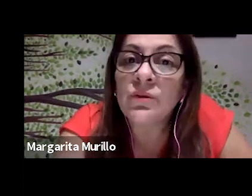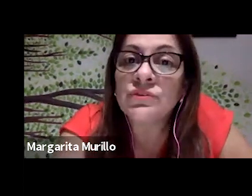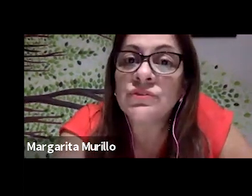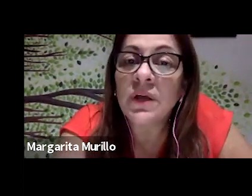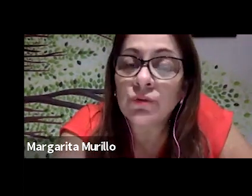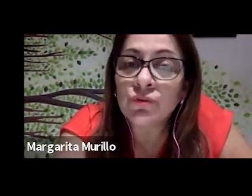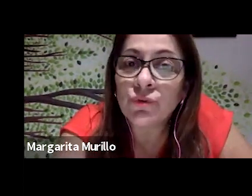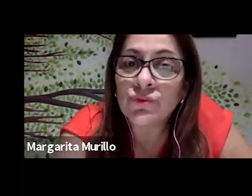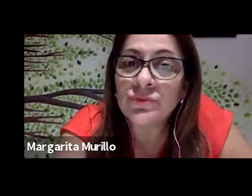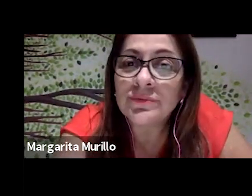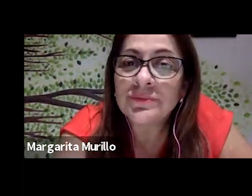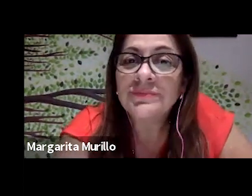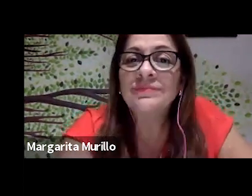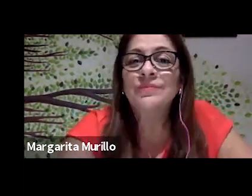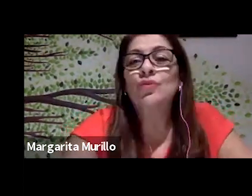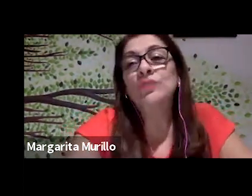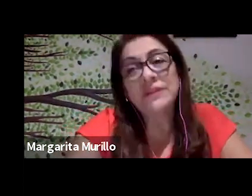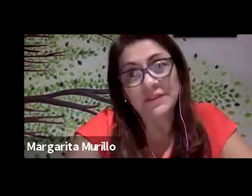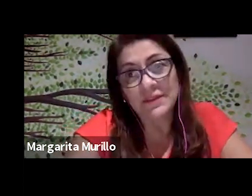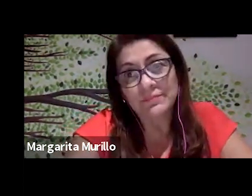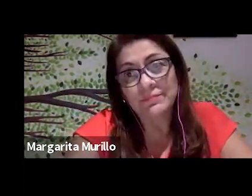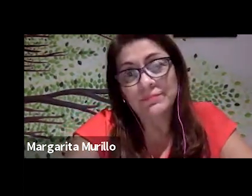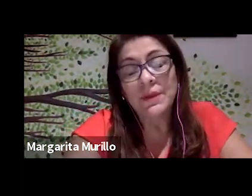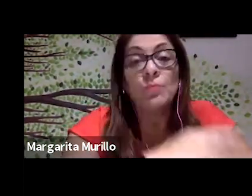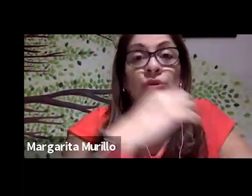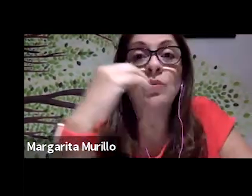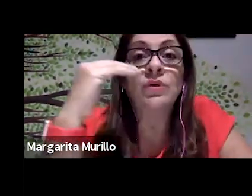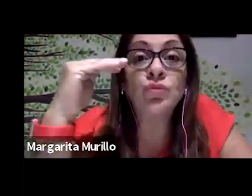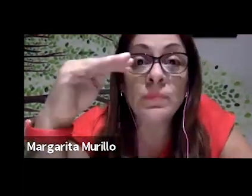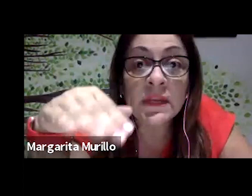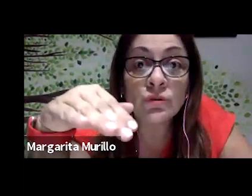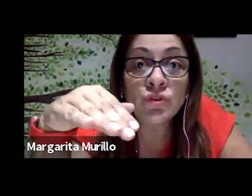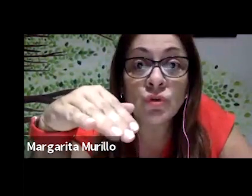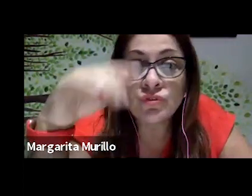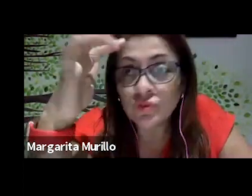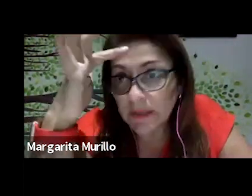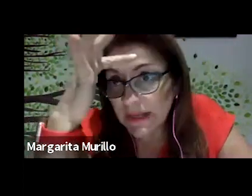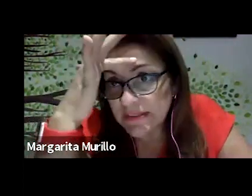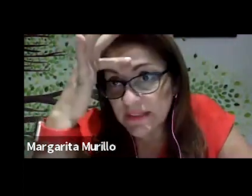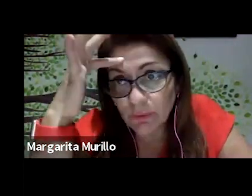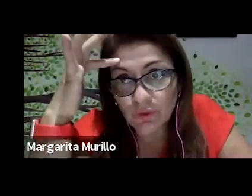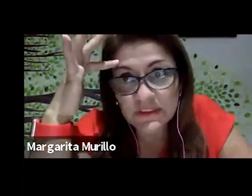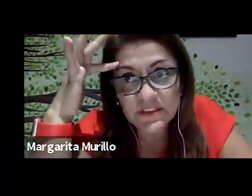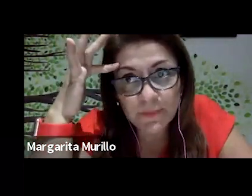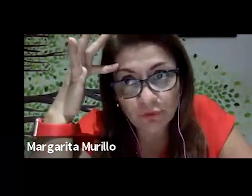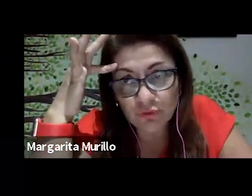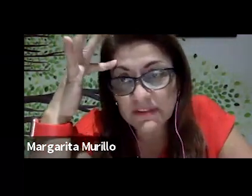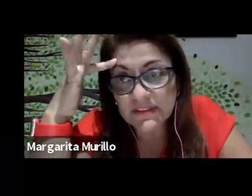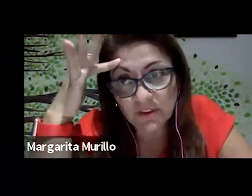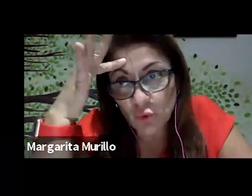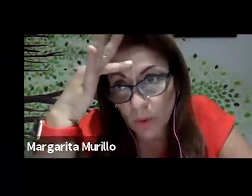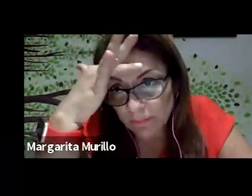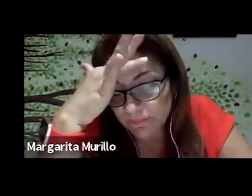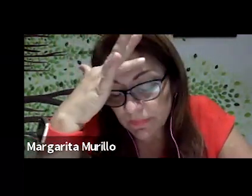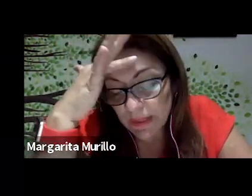míralos a los ojos conéctate Porque cuando uno mira los ojos estas neuronas espejo